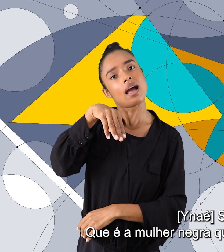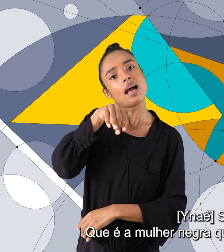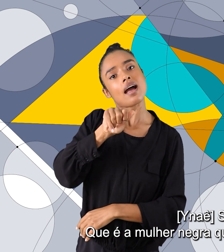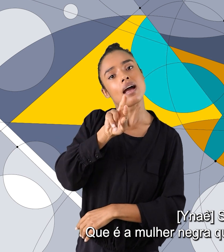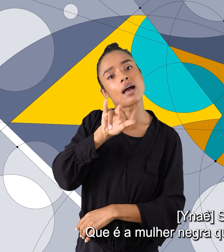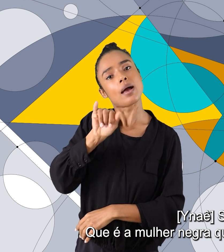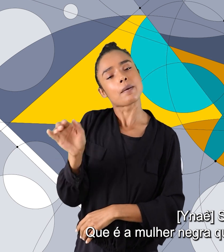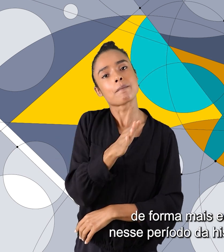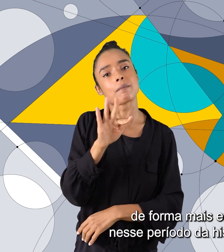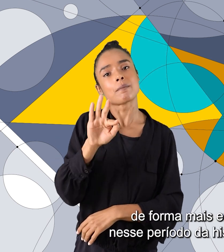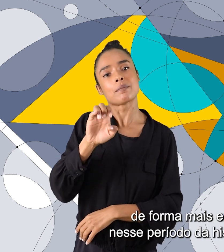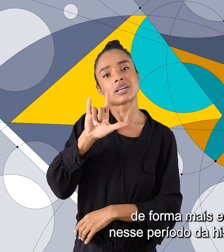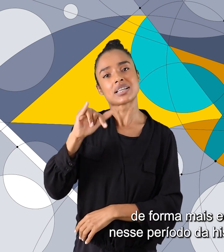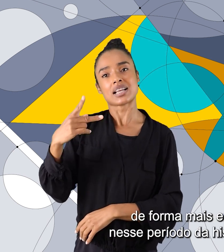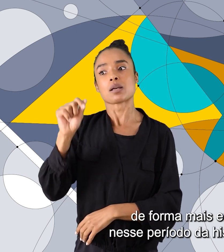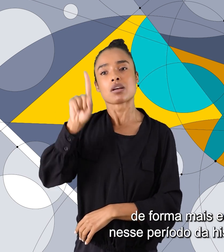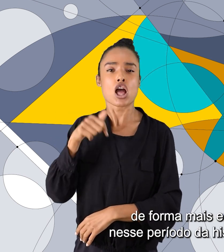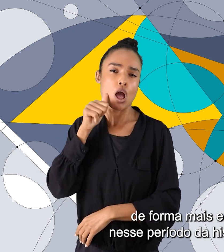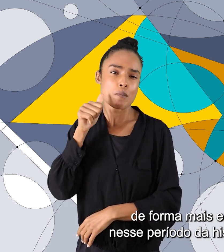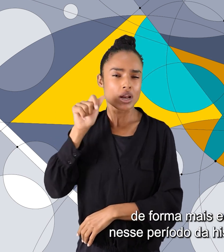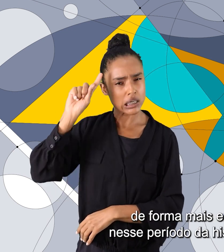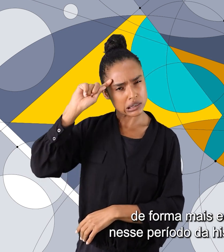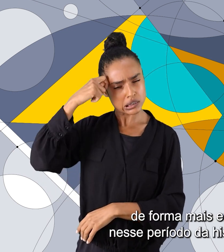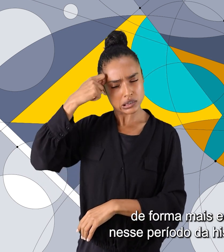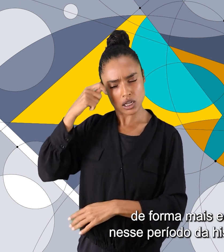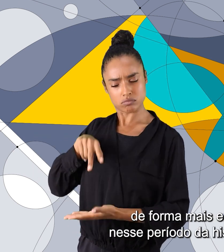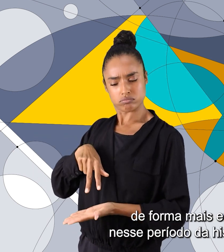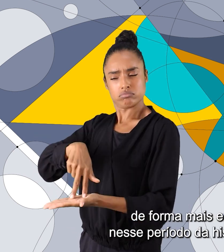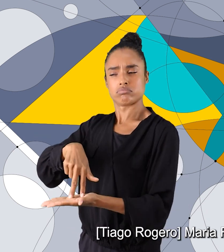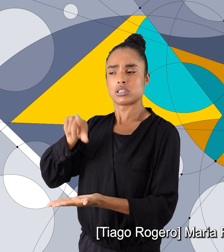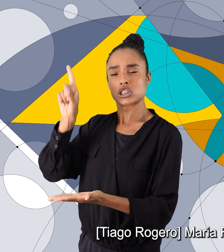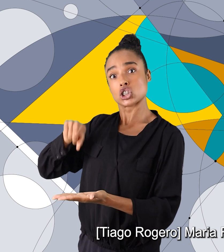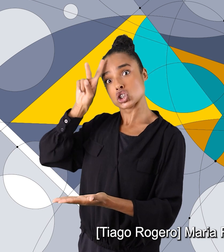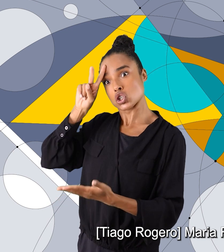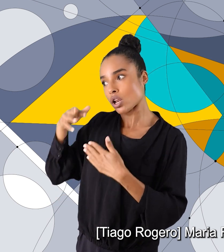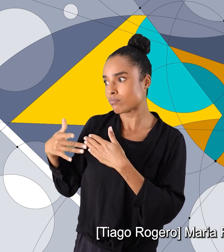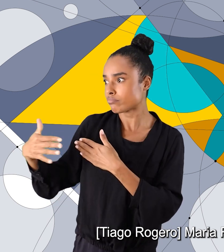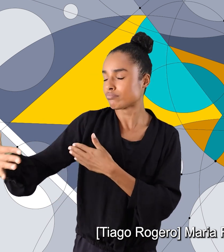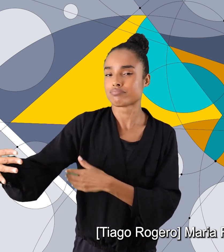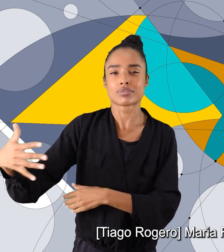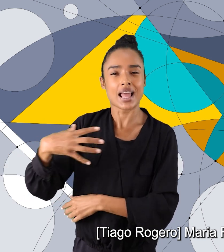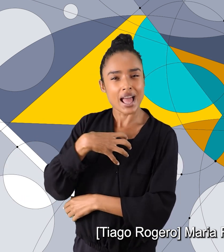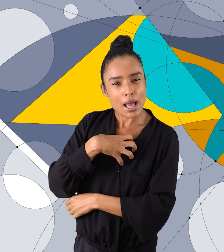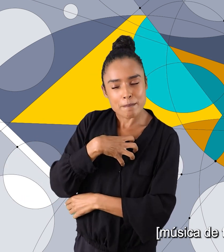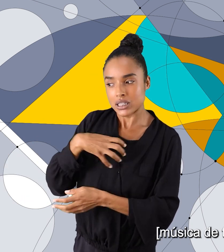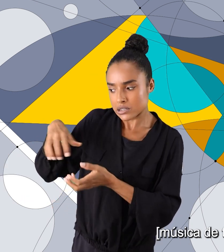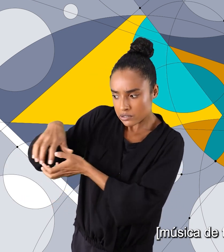mulher negra que a gente conhece de forma mais emblemática nesse período da história do Brasil. Maria Filipa de